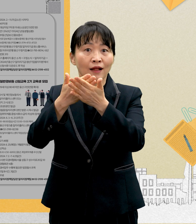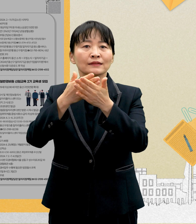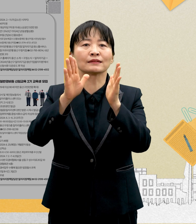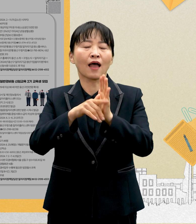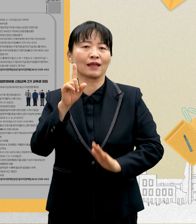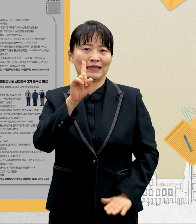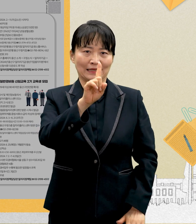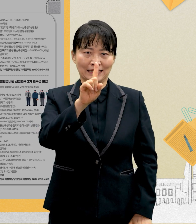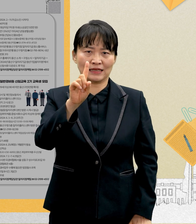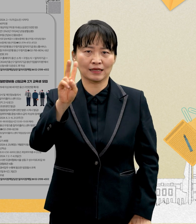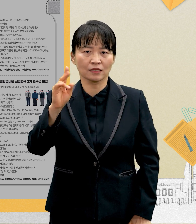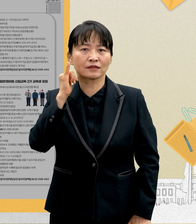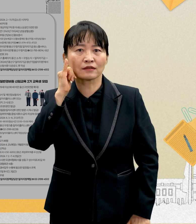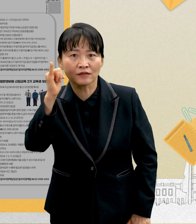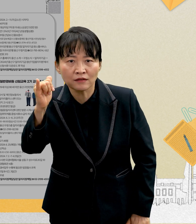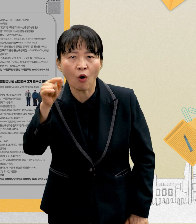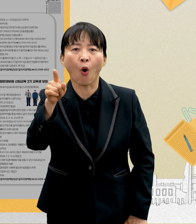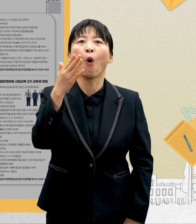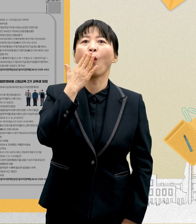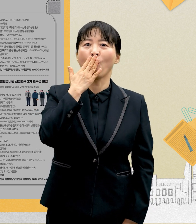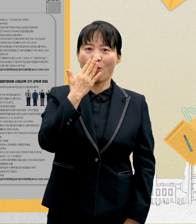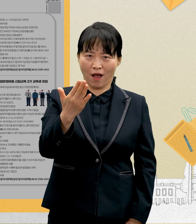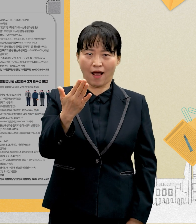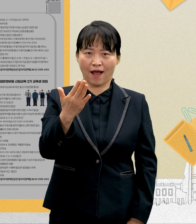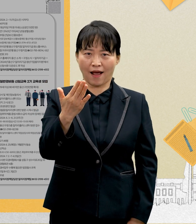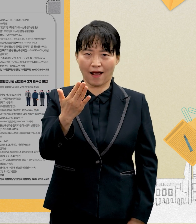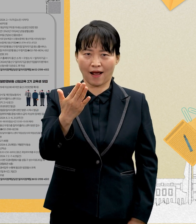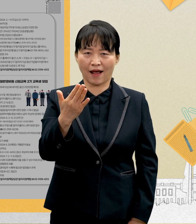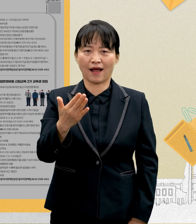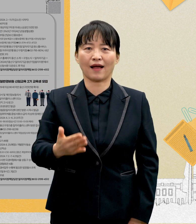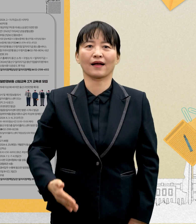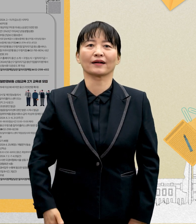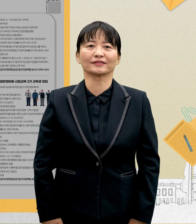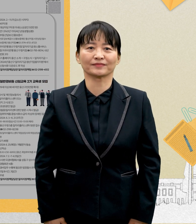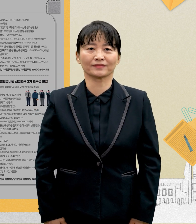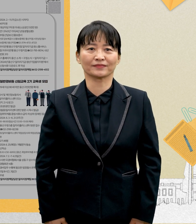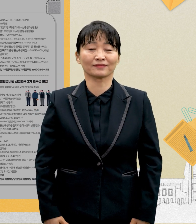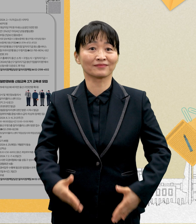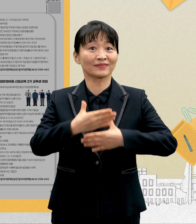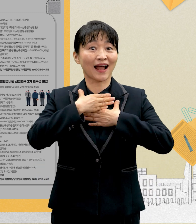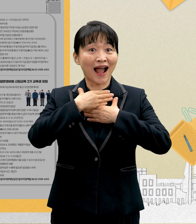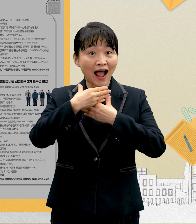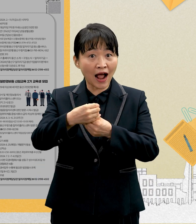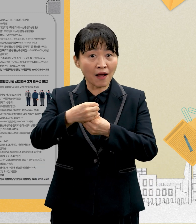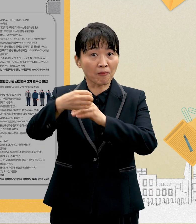도와주세요! 등을 외치면 112에 신고돼 양방향으로 소통이 가능한데요. 안심벨은 숙대